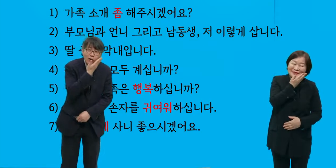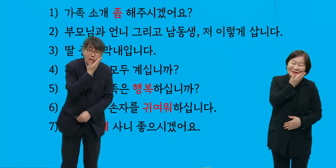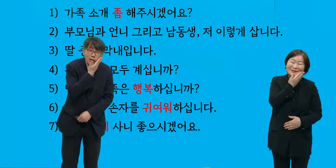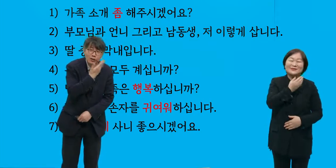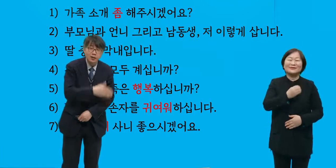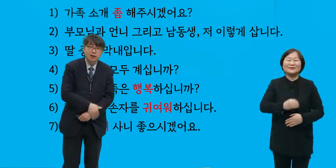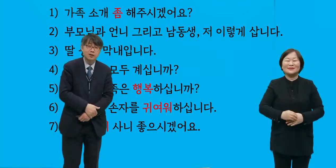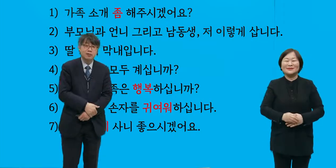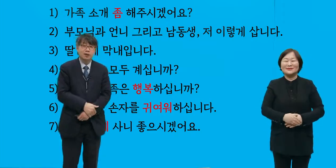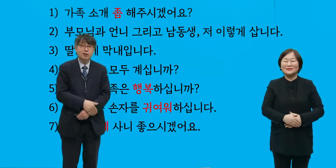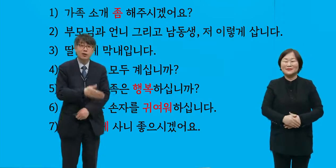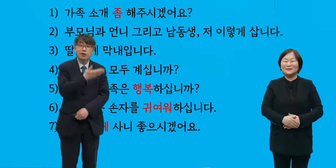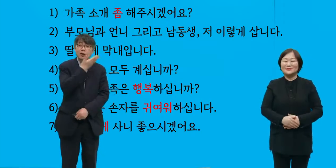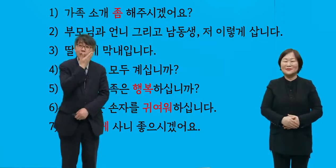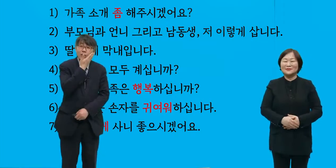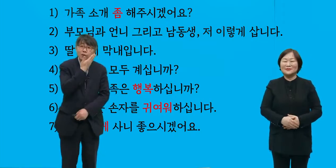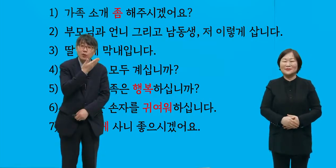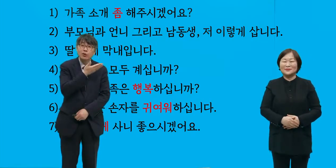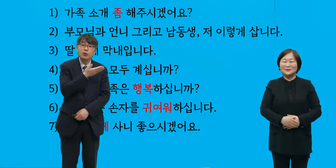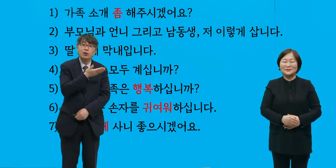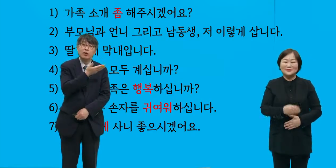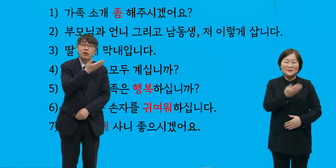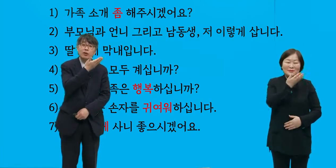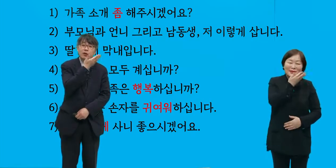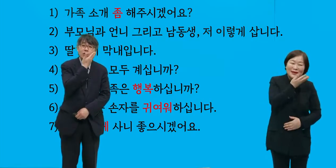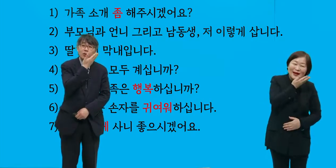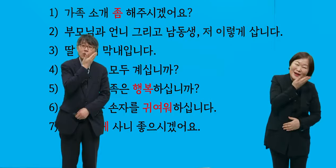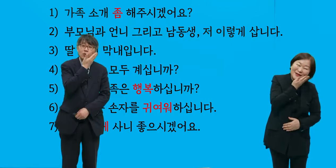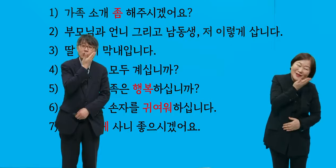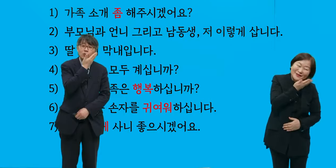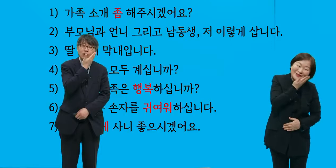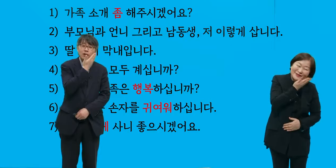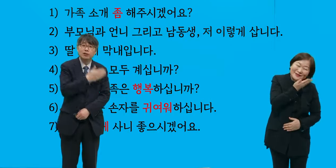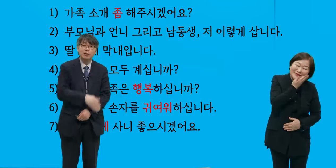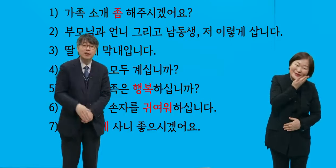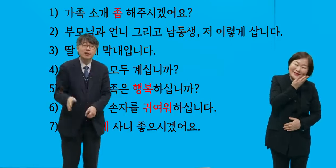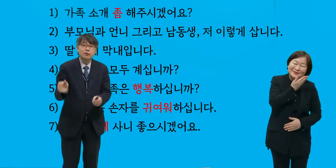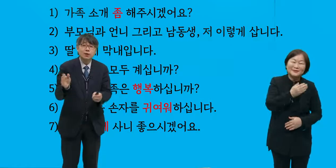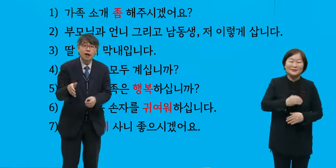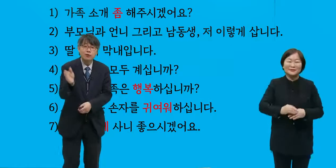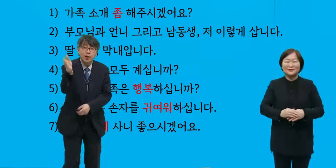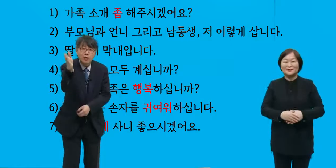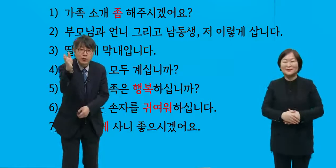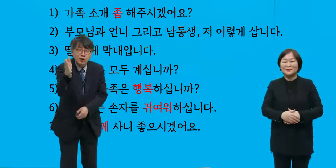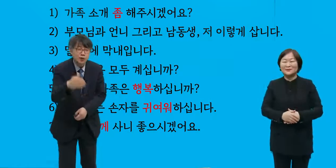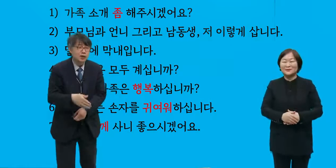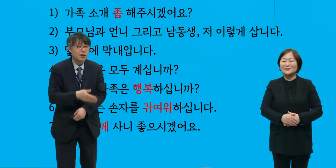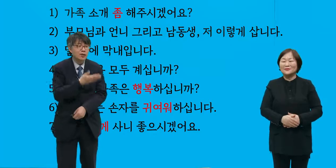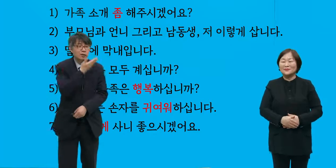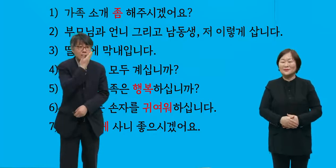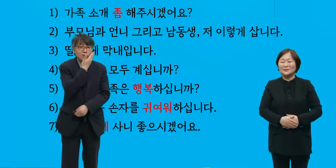귀여워 이렇게 하는 겁니다. 이렇게 하면 톡톡톡 두드리면 우리 아유 귀여워 이렇게 두드리는